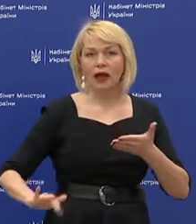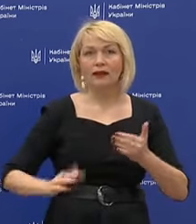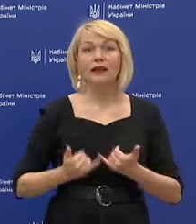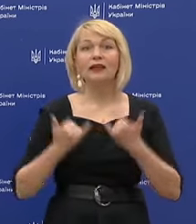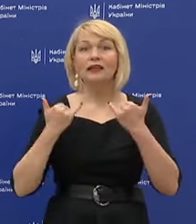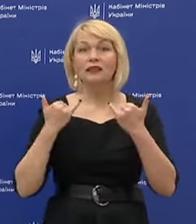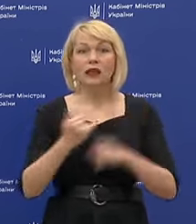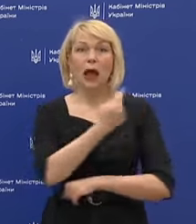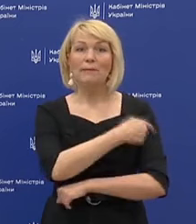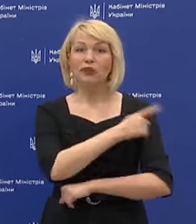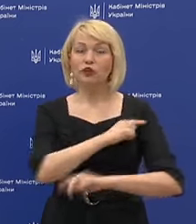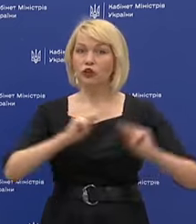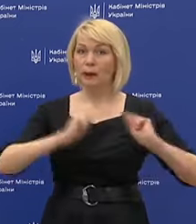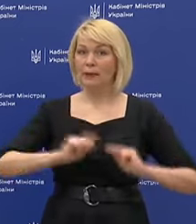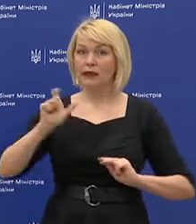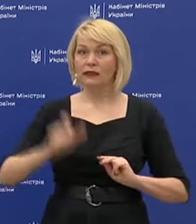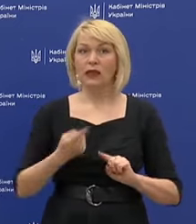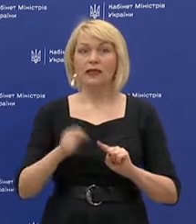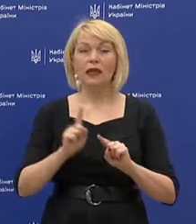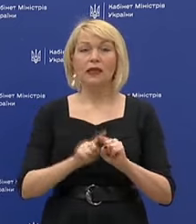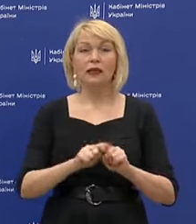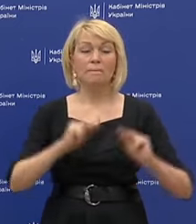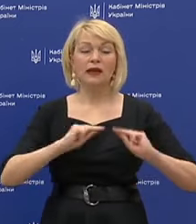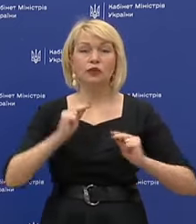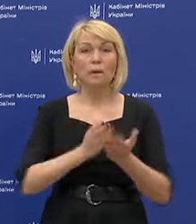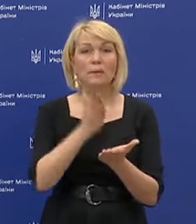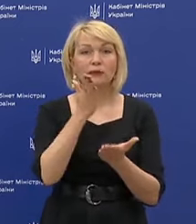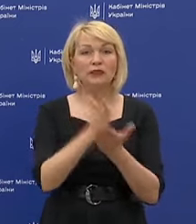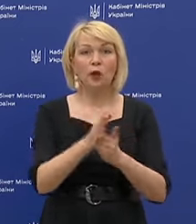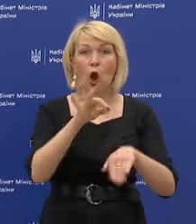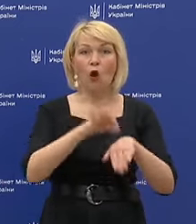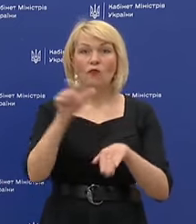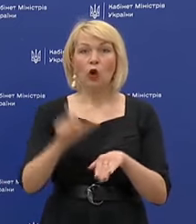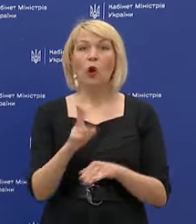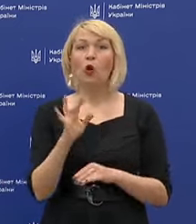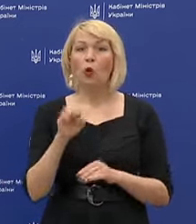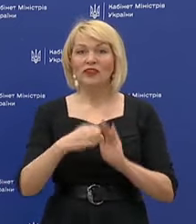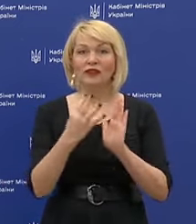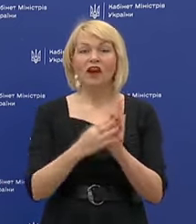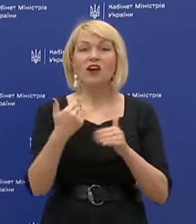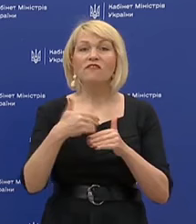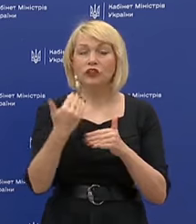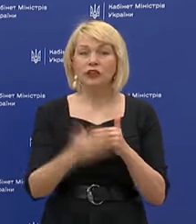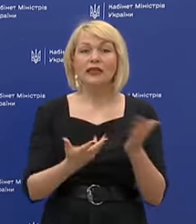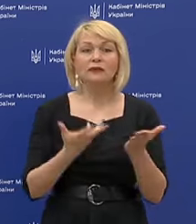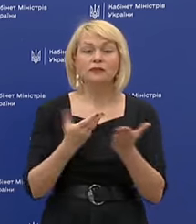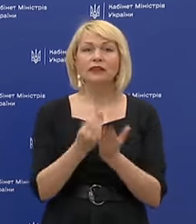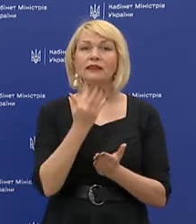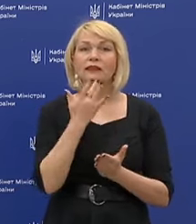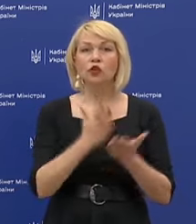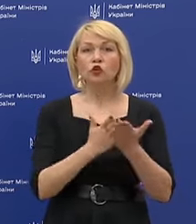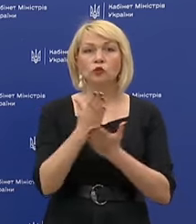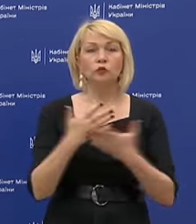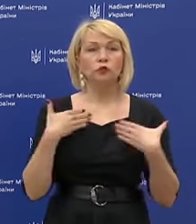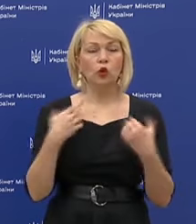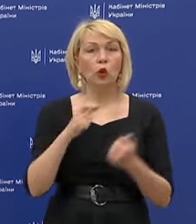для медичних працівників, які працюють безпосередньо з хворими на COVID-19, вони вже сплачуються через Національну службу здоров'я